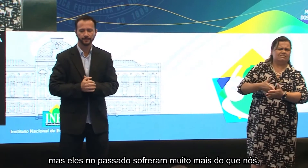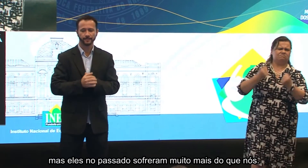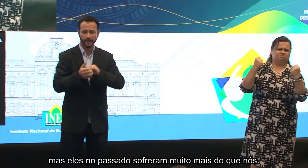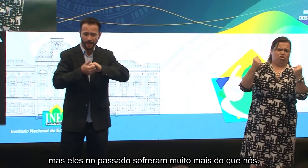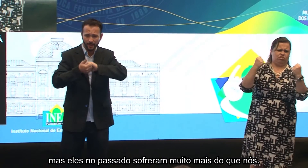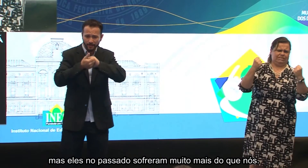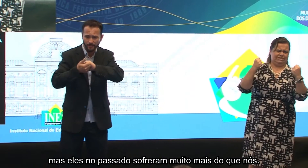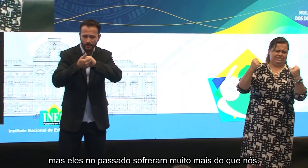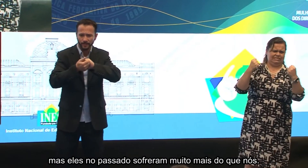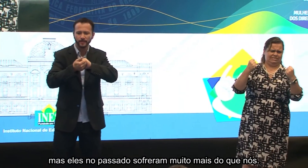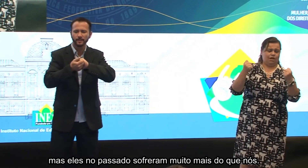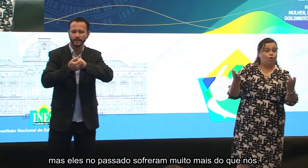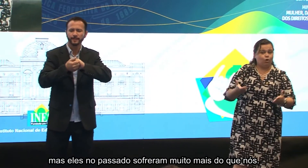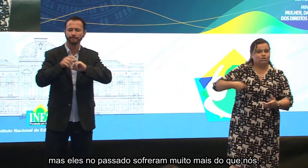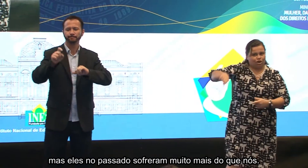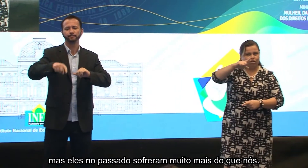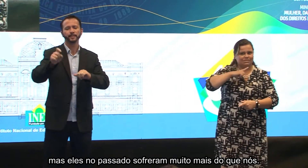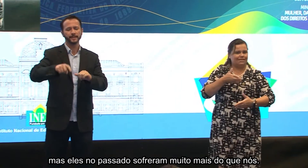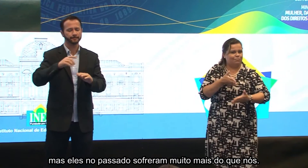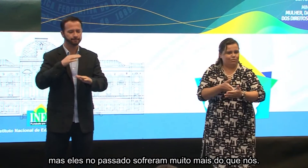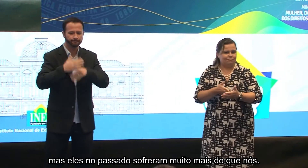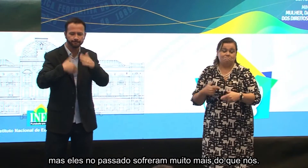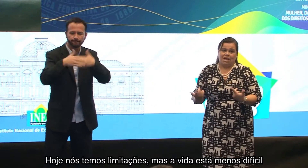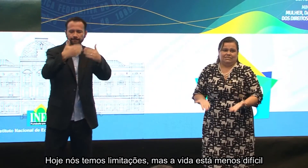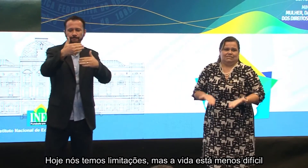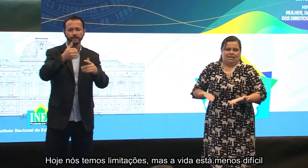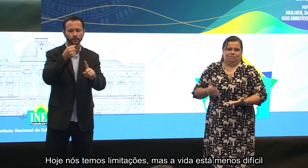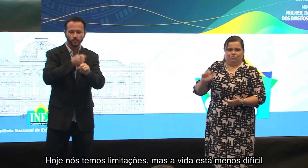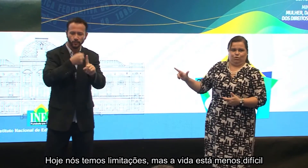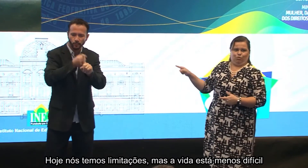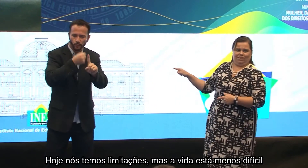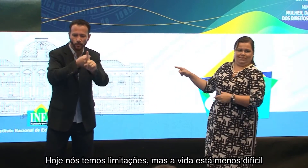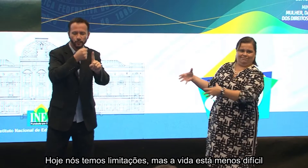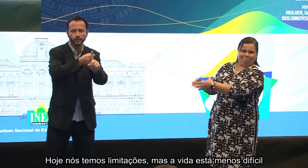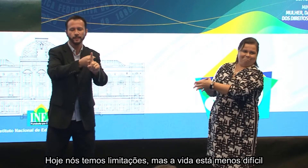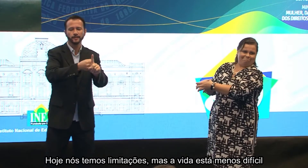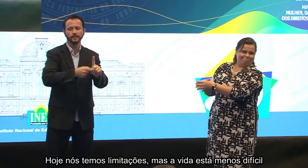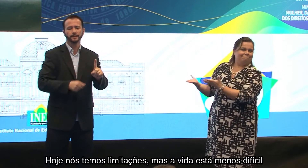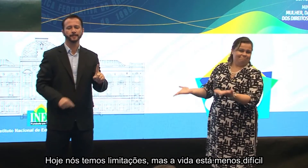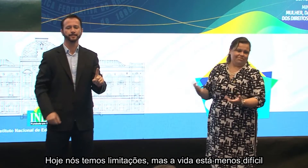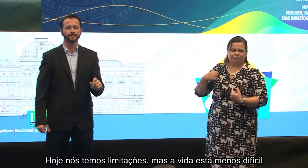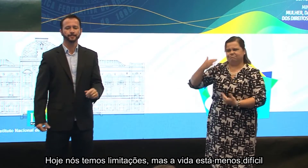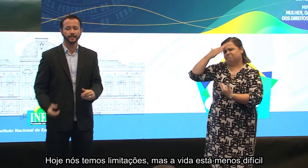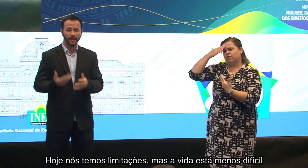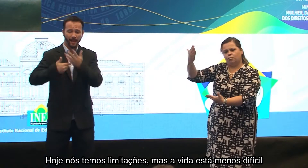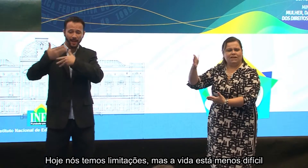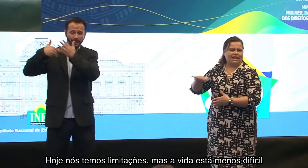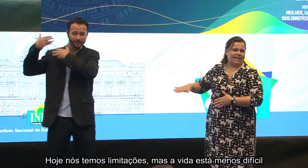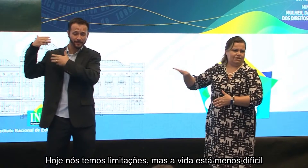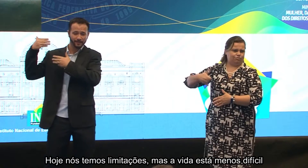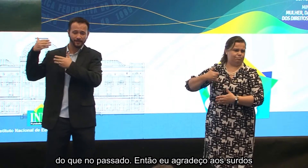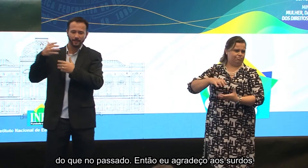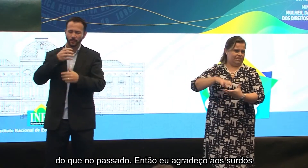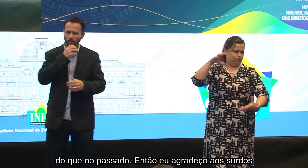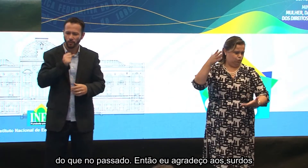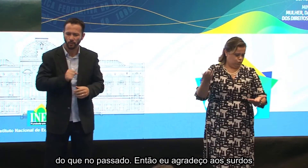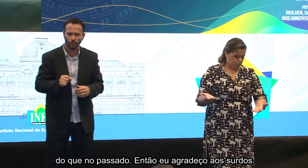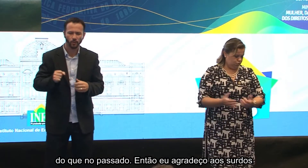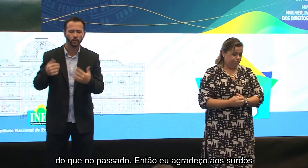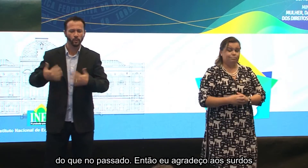no passado sofreram muito mais do que nós. Hoje nós temos limitações, mas a vida está menos difícil do que o passado, então eu